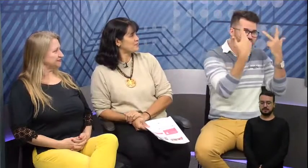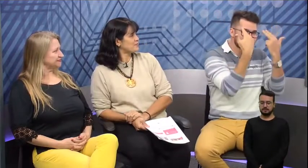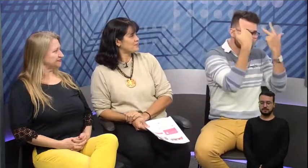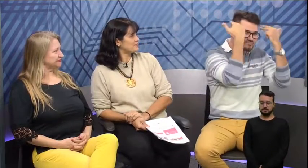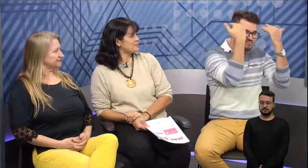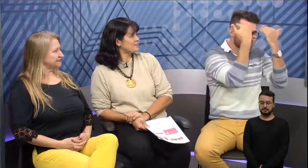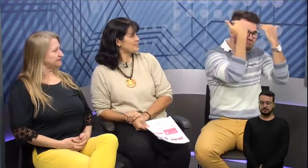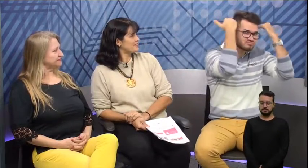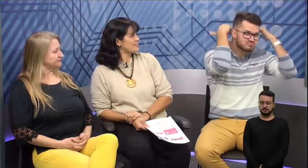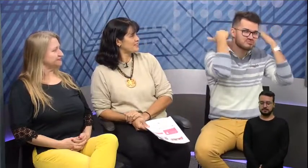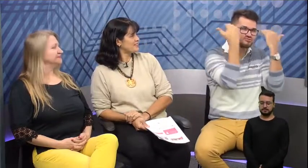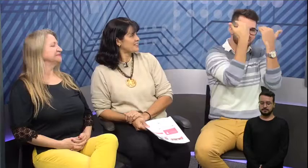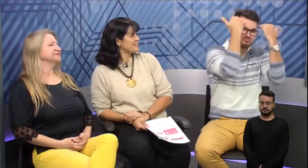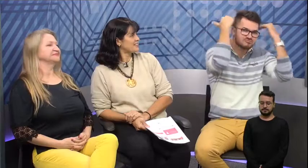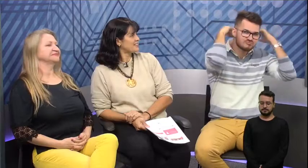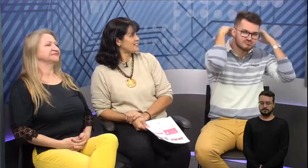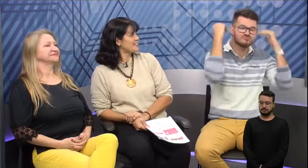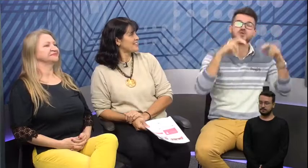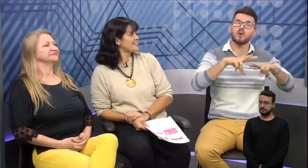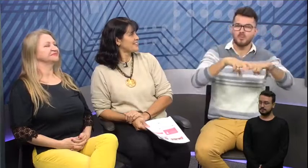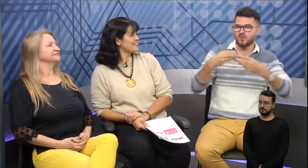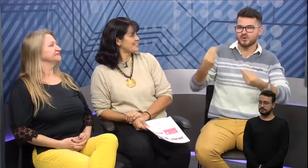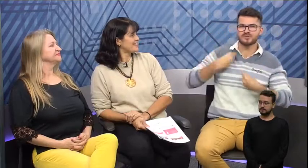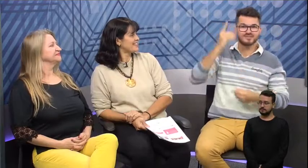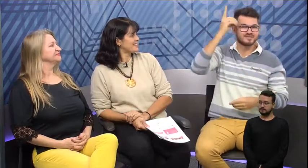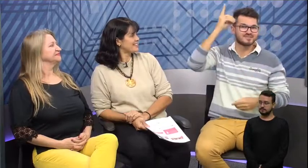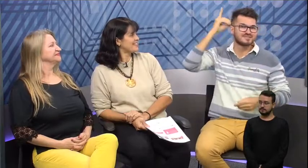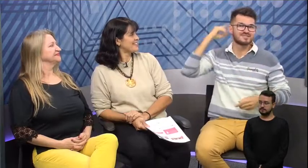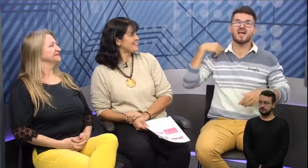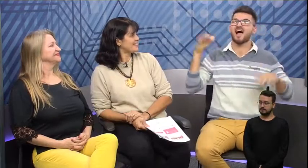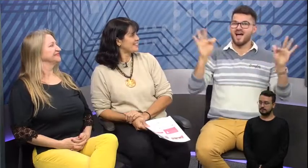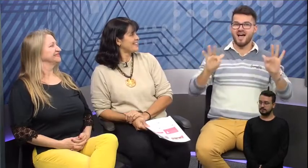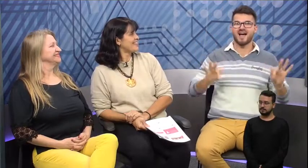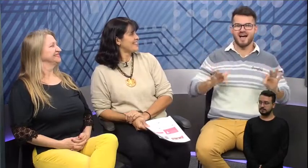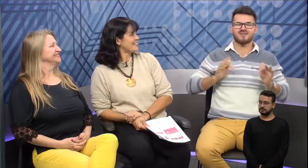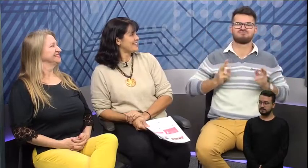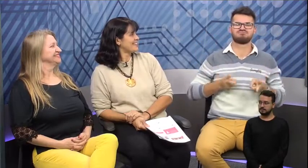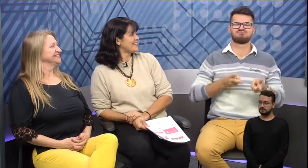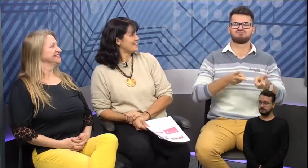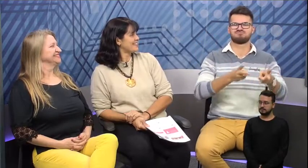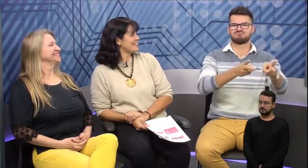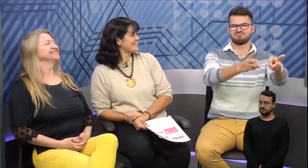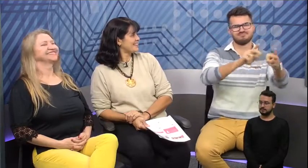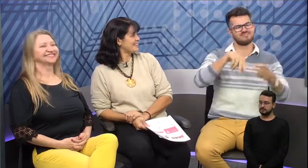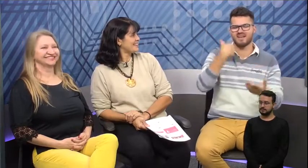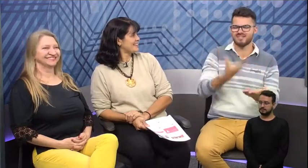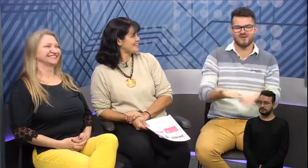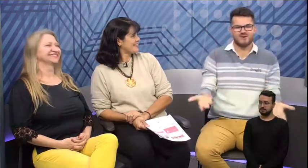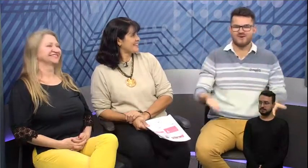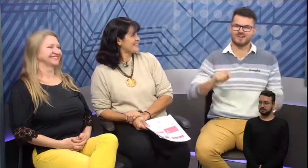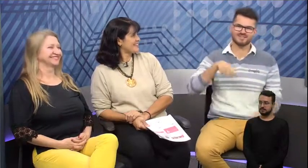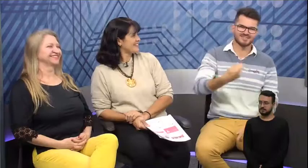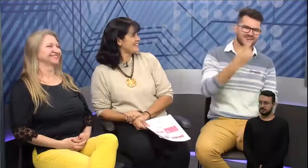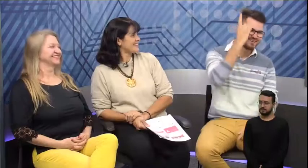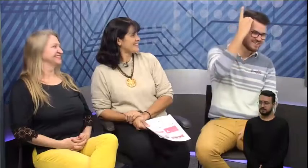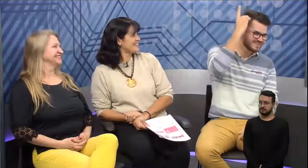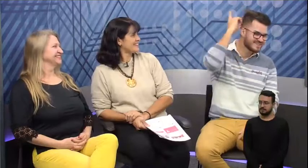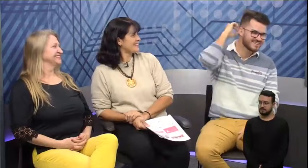e o local, porque eu sempre tenho o cabelo cortado desse modo, então ficou Douglas e ficou até hoje. Até hoje esse é o meu